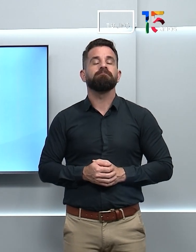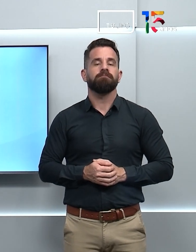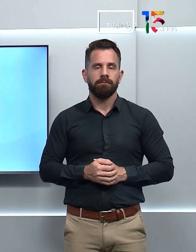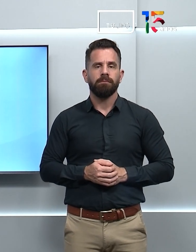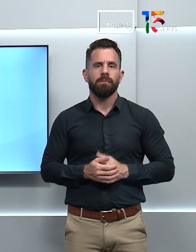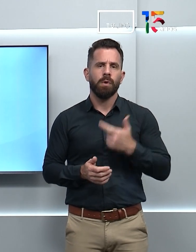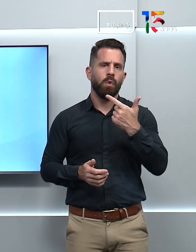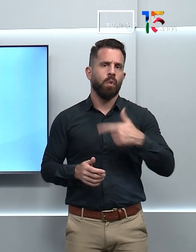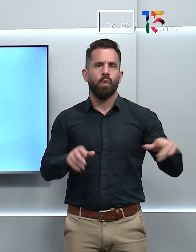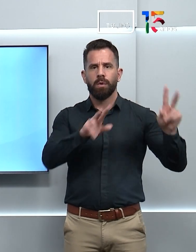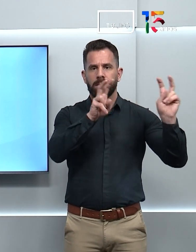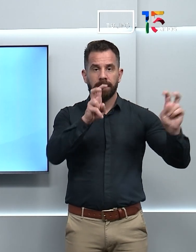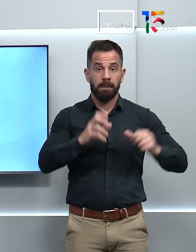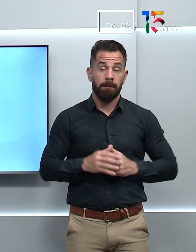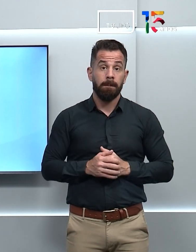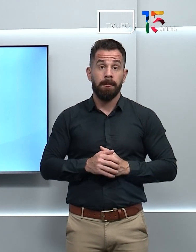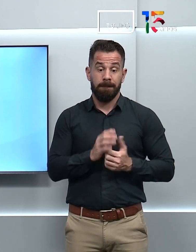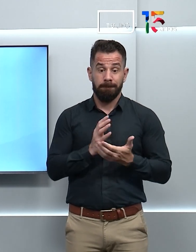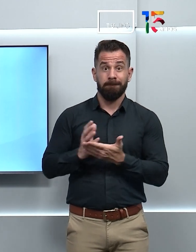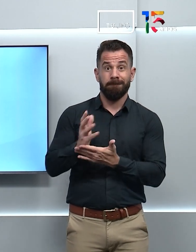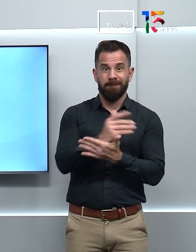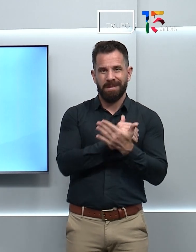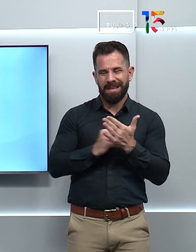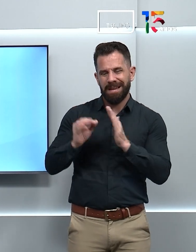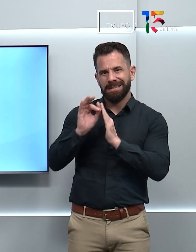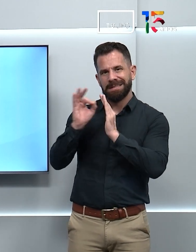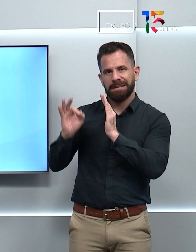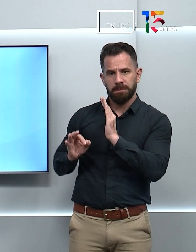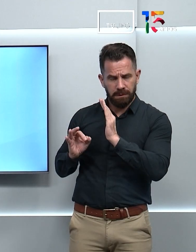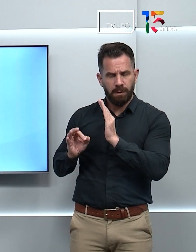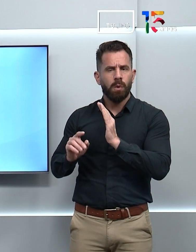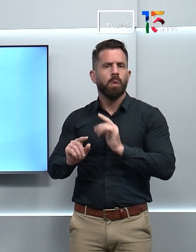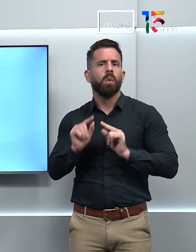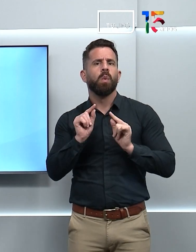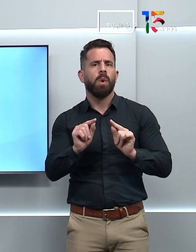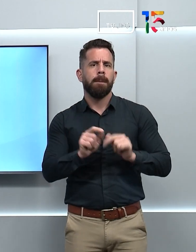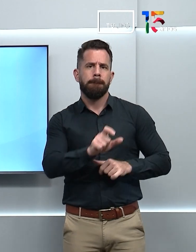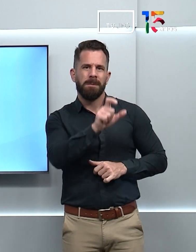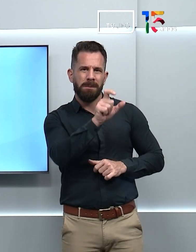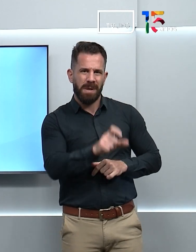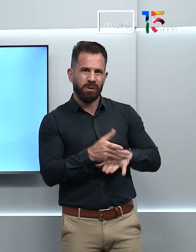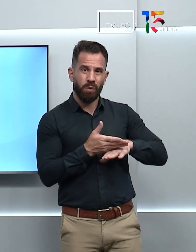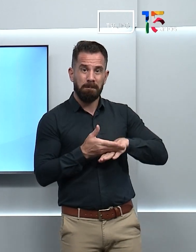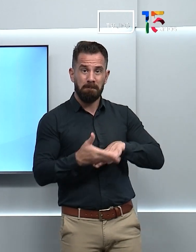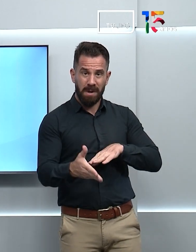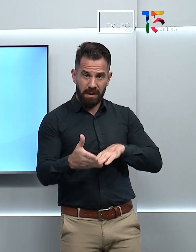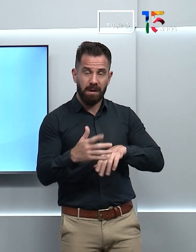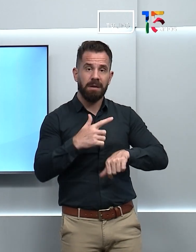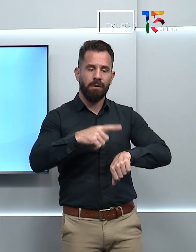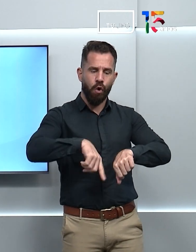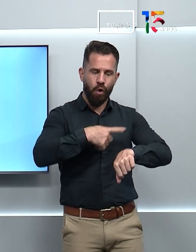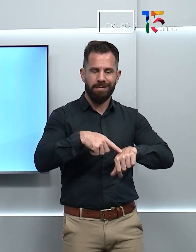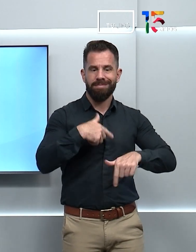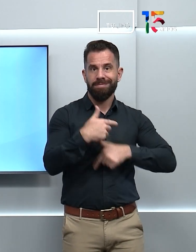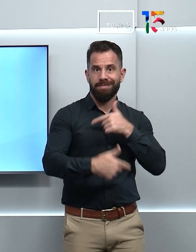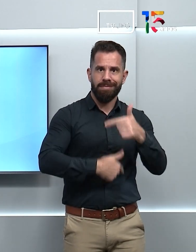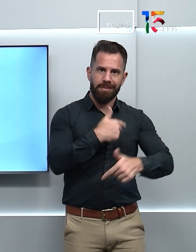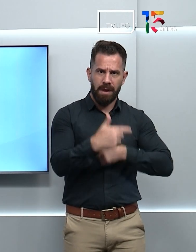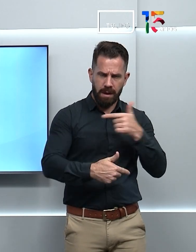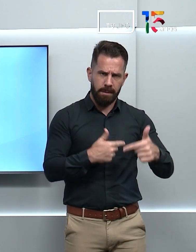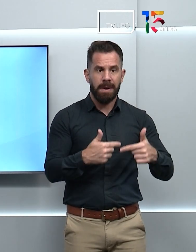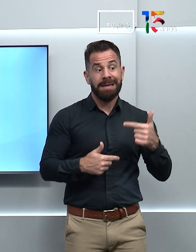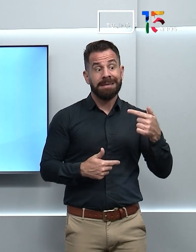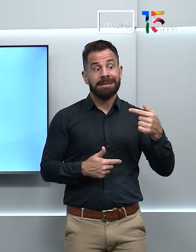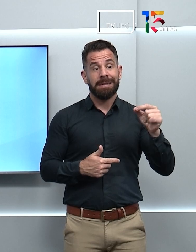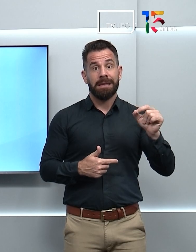Seguindo então, segundo dados do IBGE, a hora trabalhada de uma pessoa branca vale quase 70% a